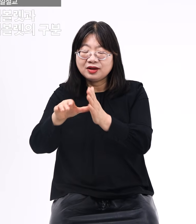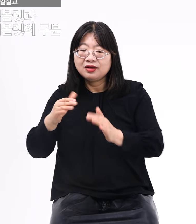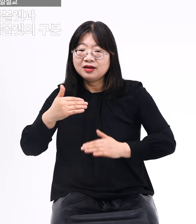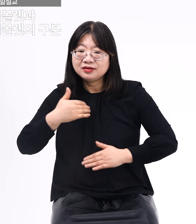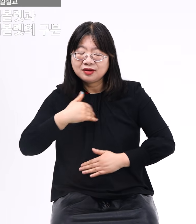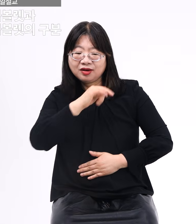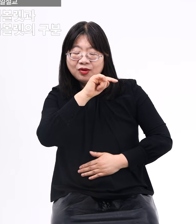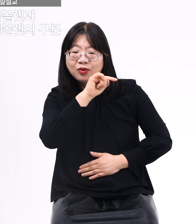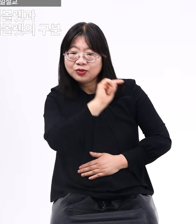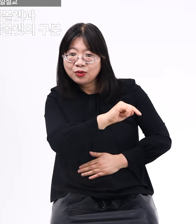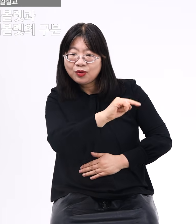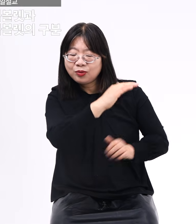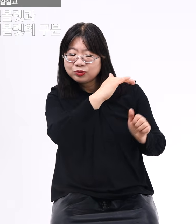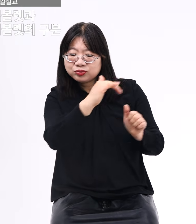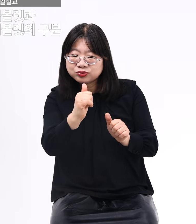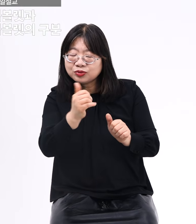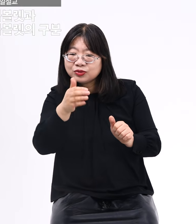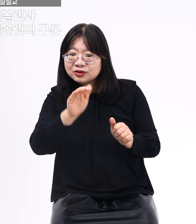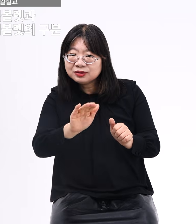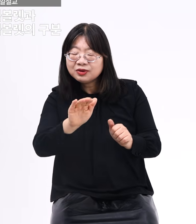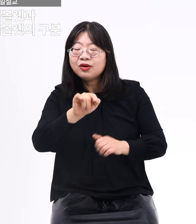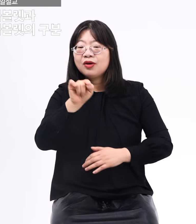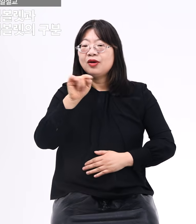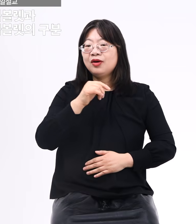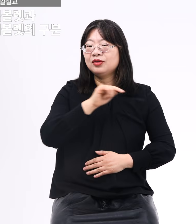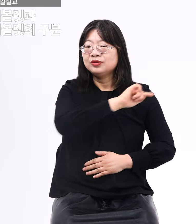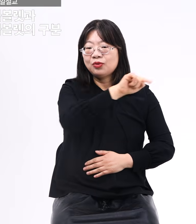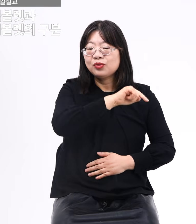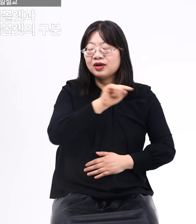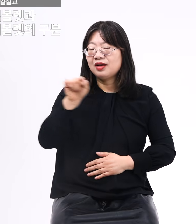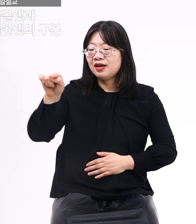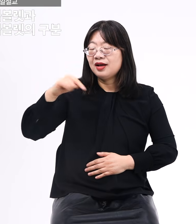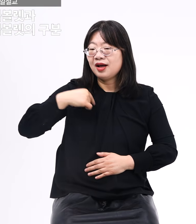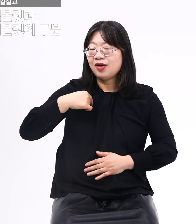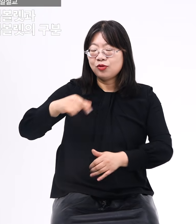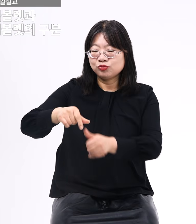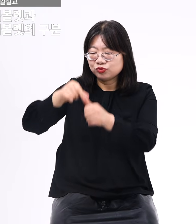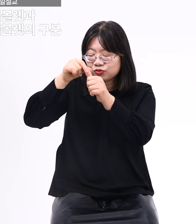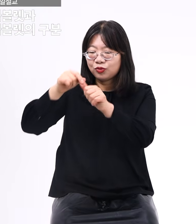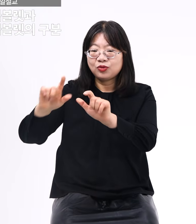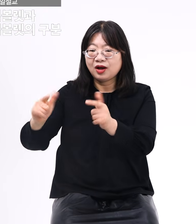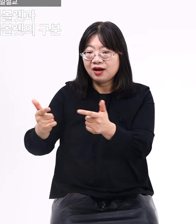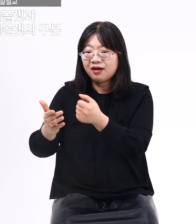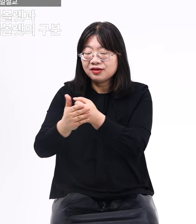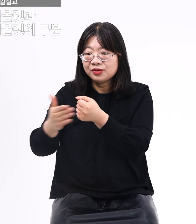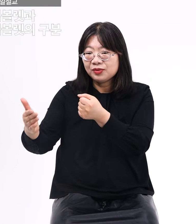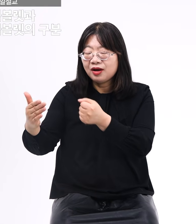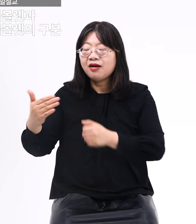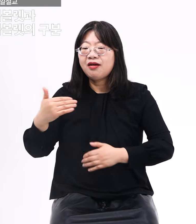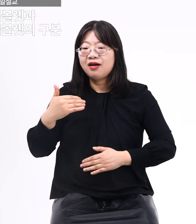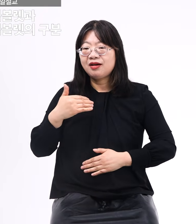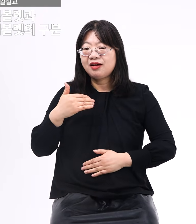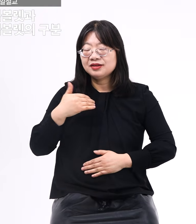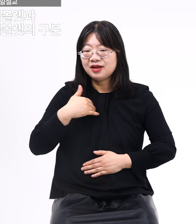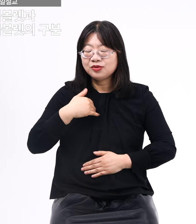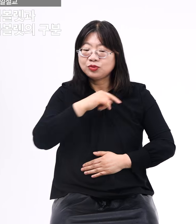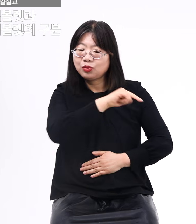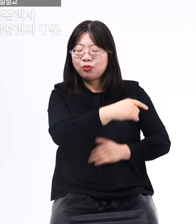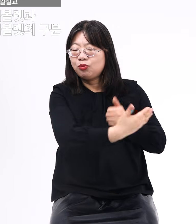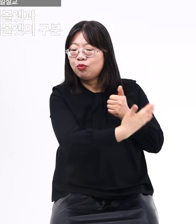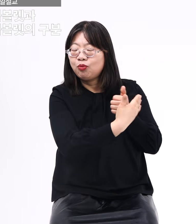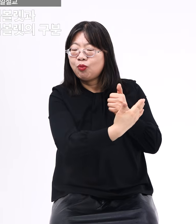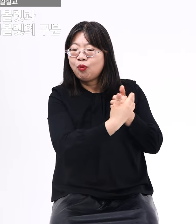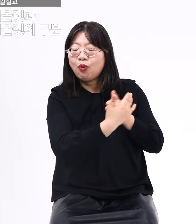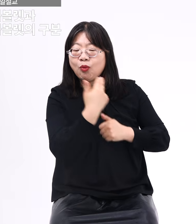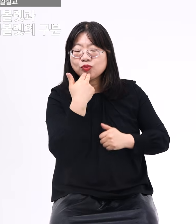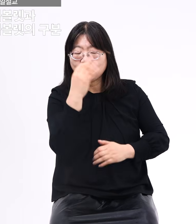내가 너희를 부르되 너희가 나를 그들의 손에서 구원하지 아니한 고로 나를 너희가 도와주지